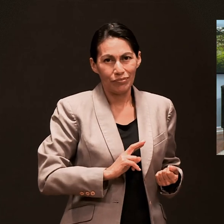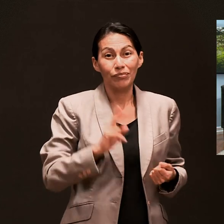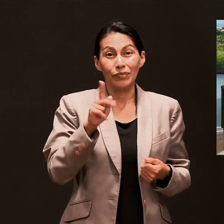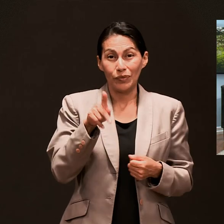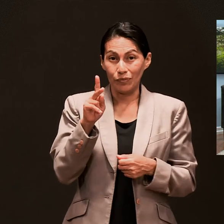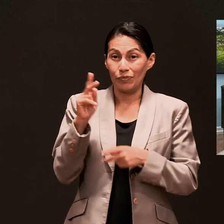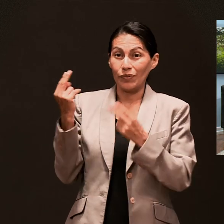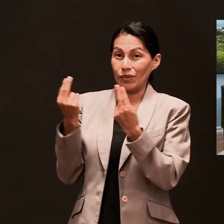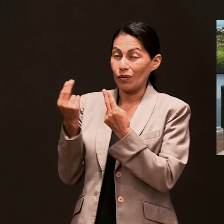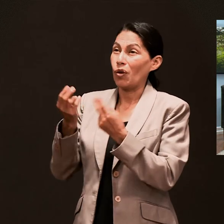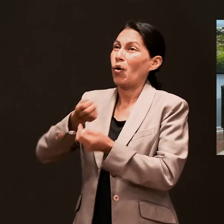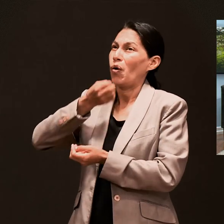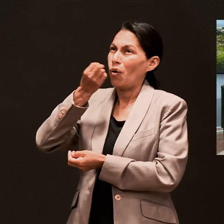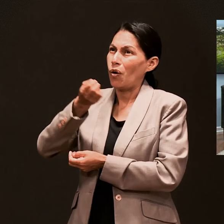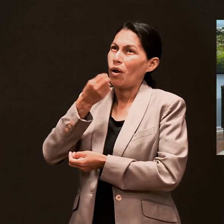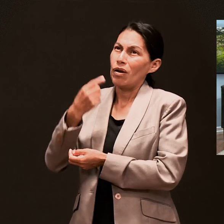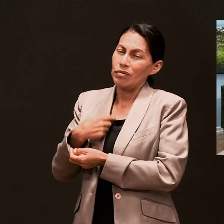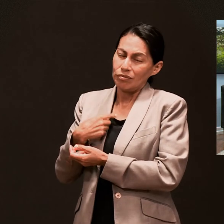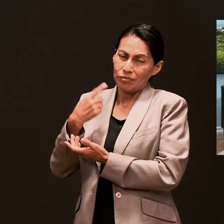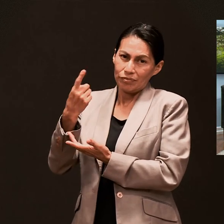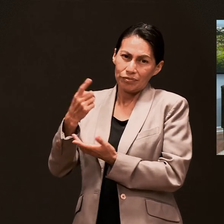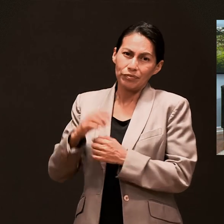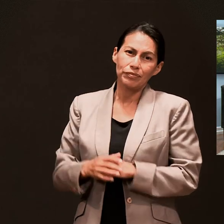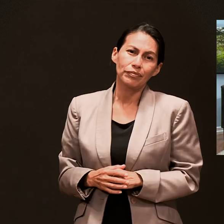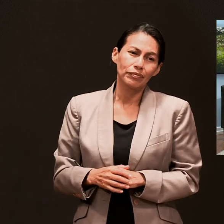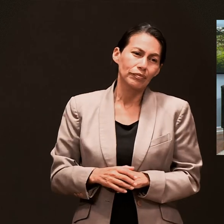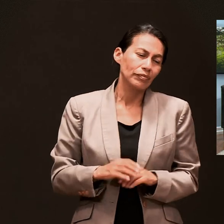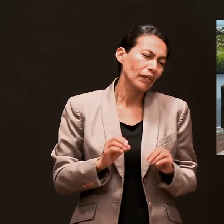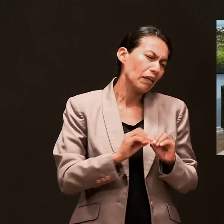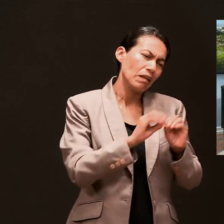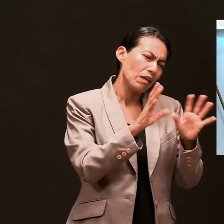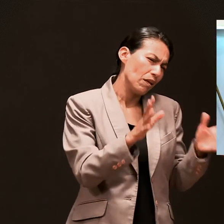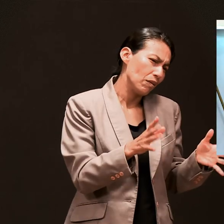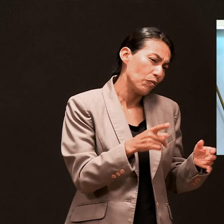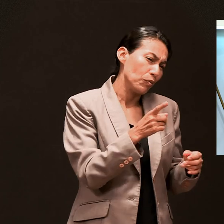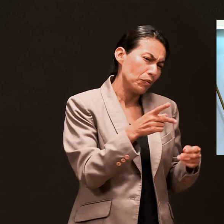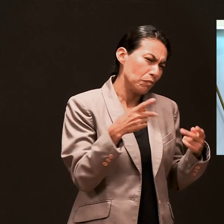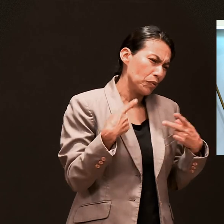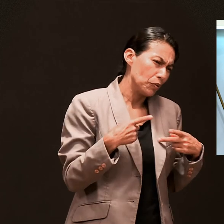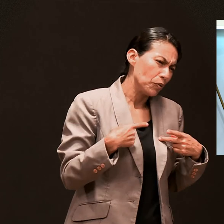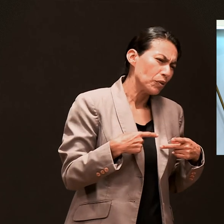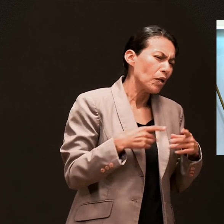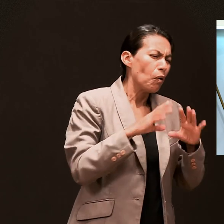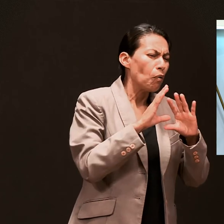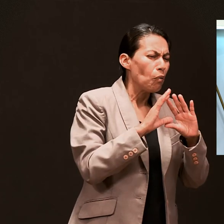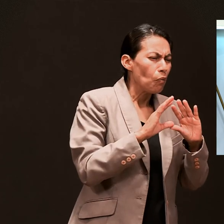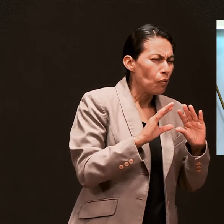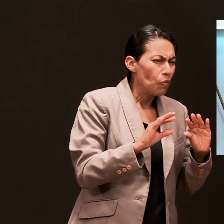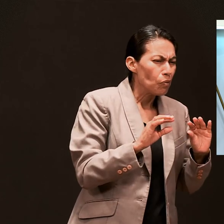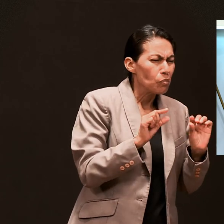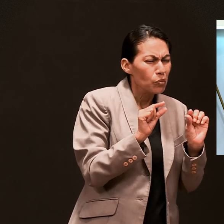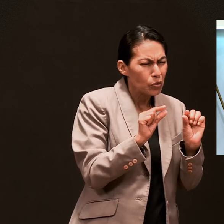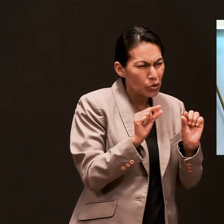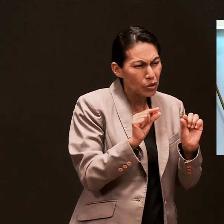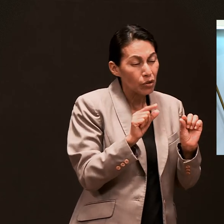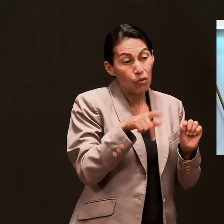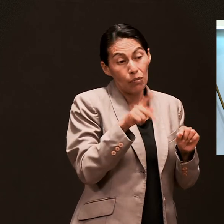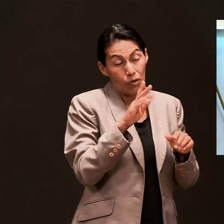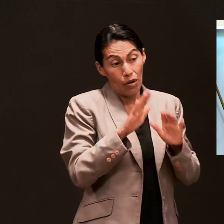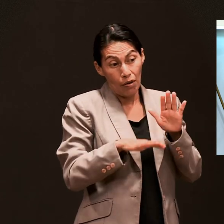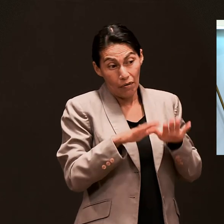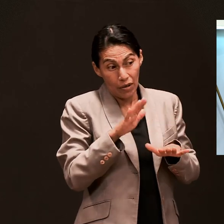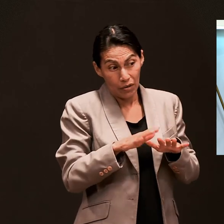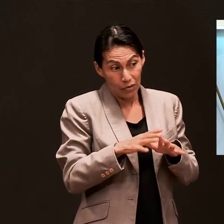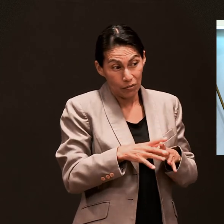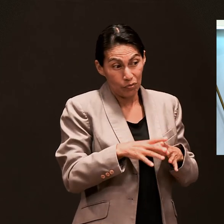Por supuesto que no Definitivamente hay muchas limitantes de una persona nos puede aliviar un momento pero